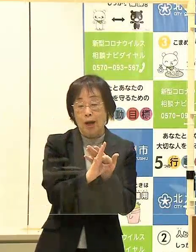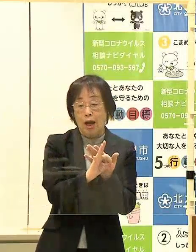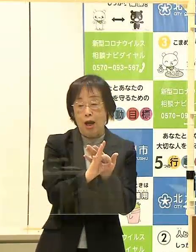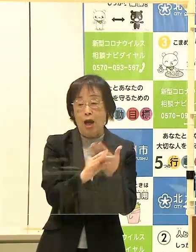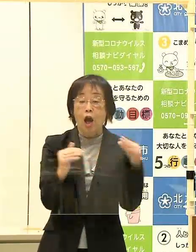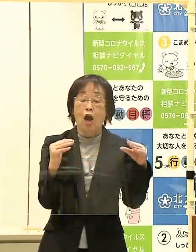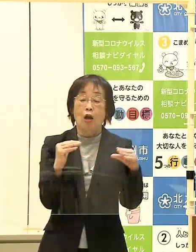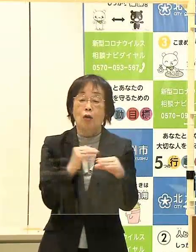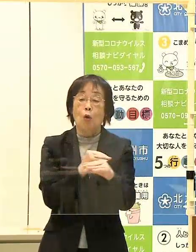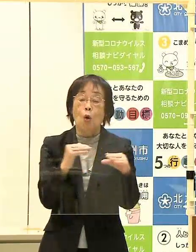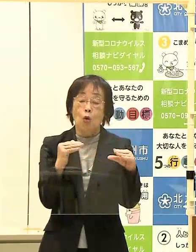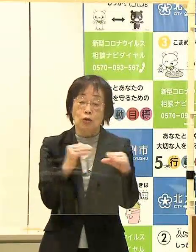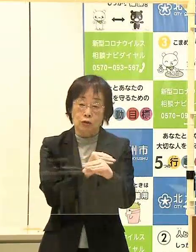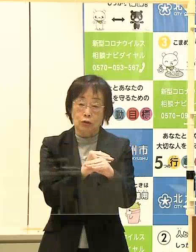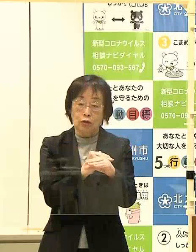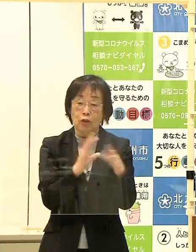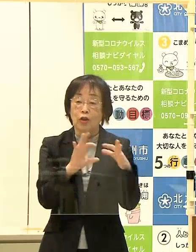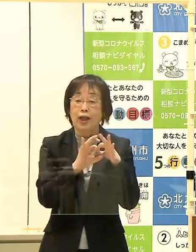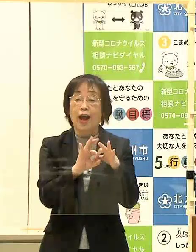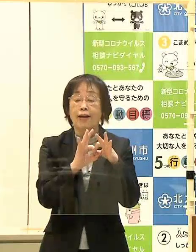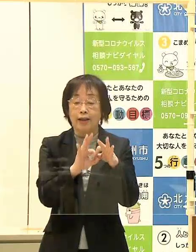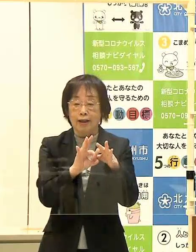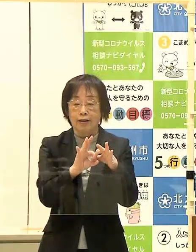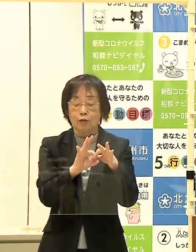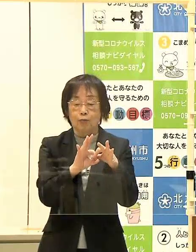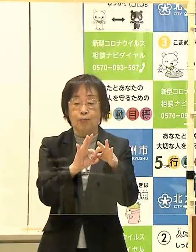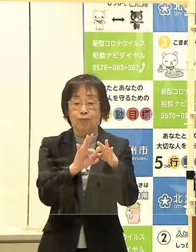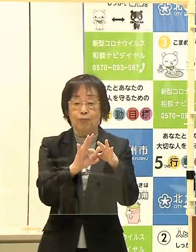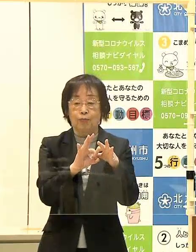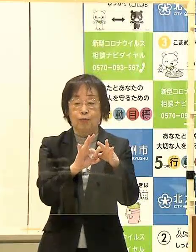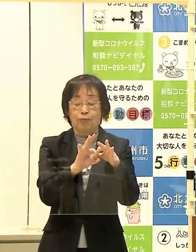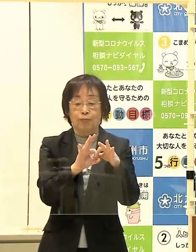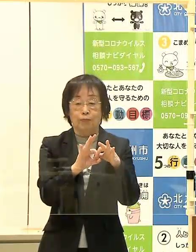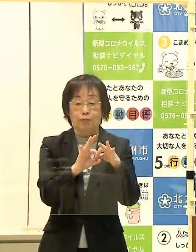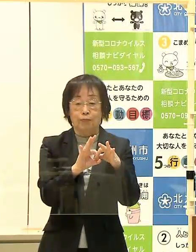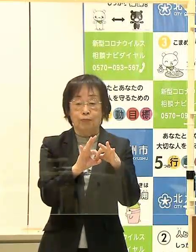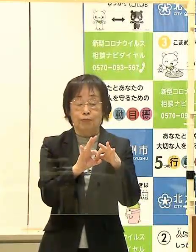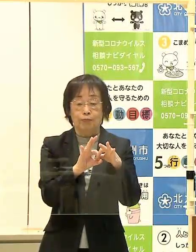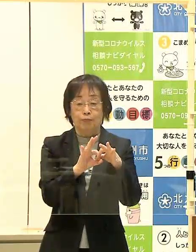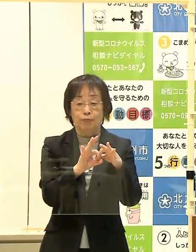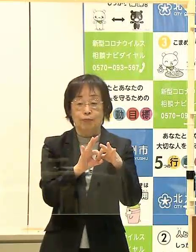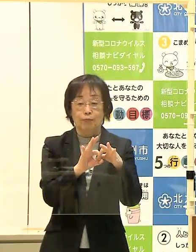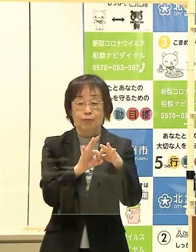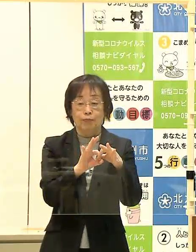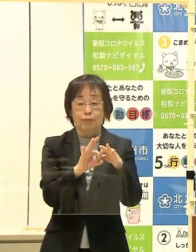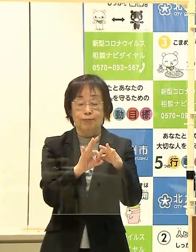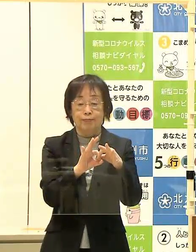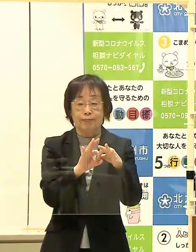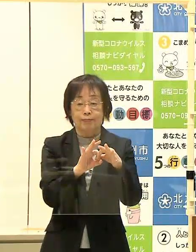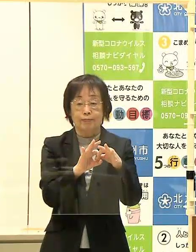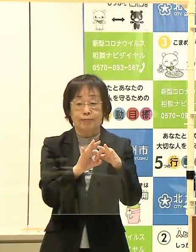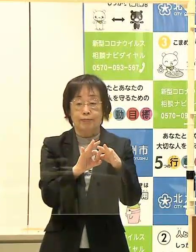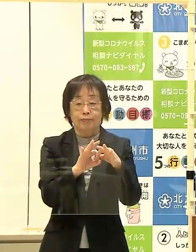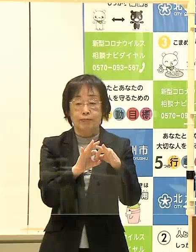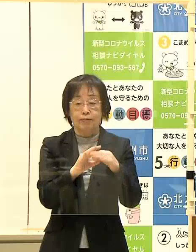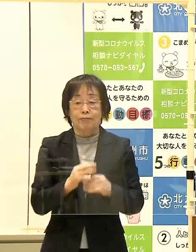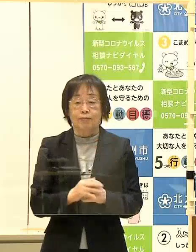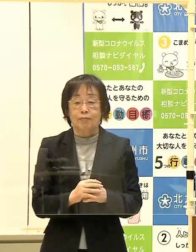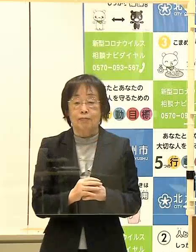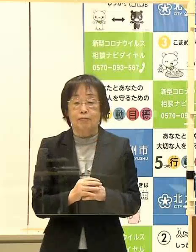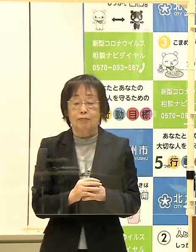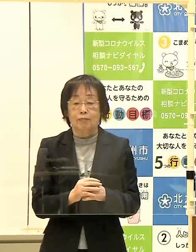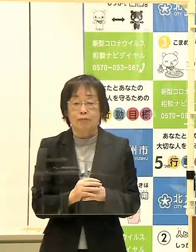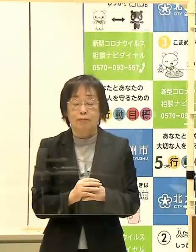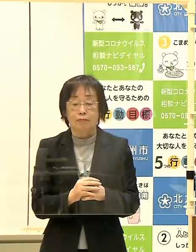交通機関においてもですねこの公共この交通機関が途絶えてしまうと